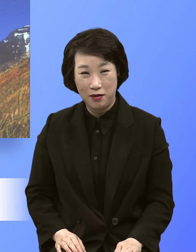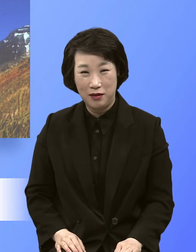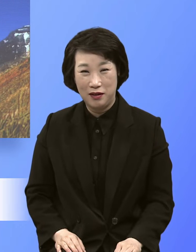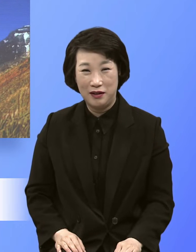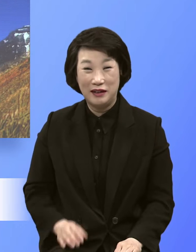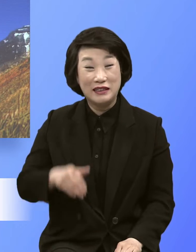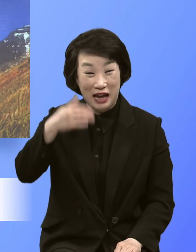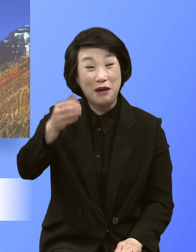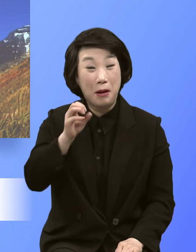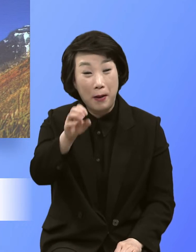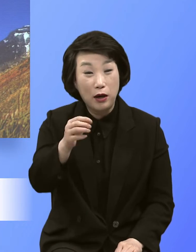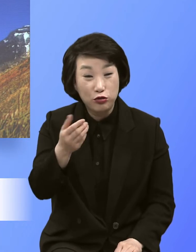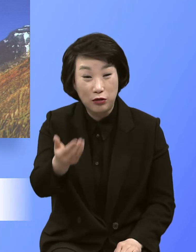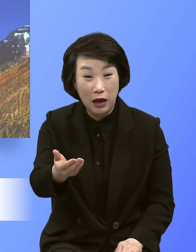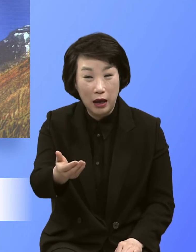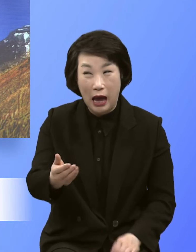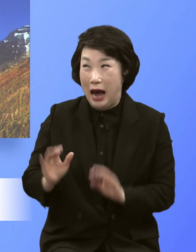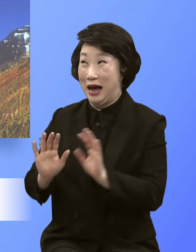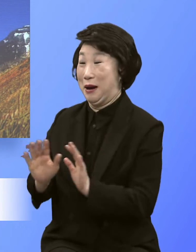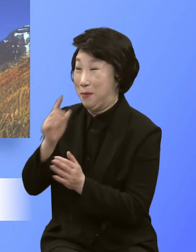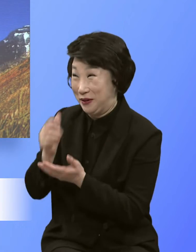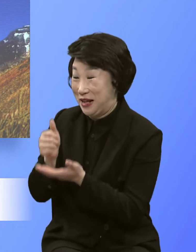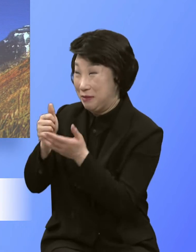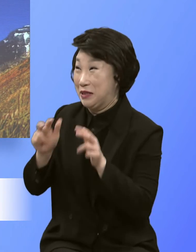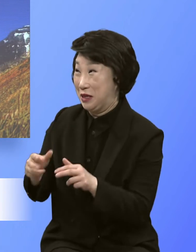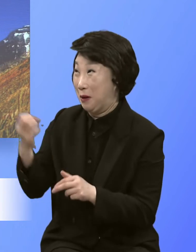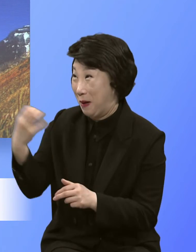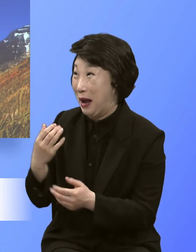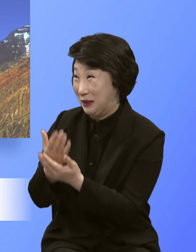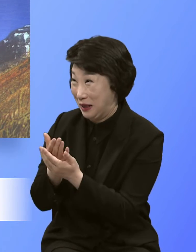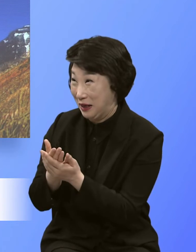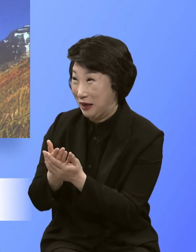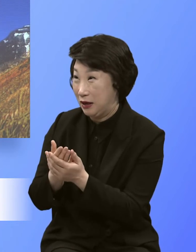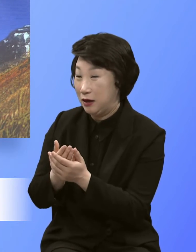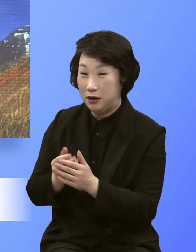나중에 얘기할게. 아이, 목사님 지금 말씀해 보세요.